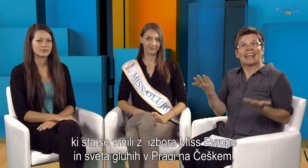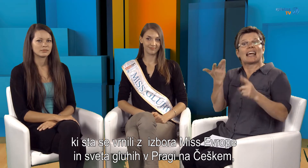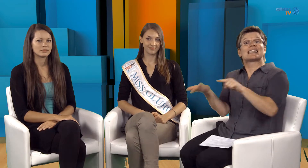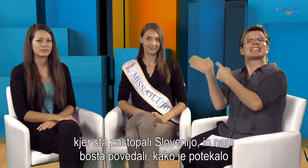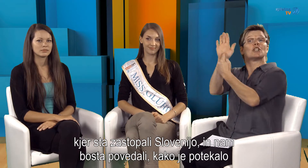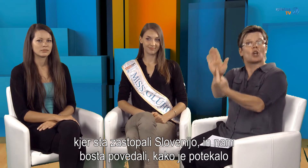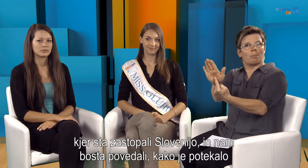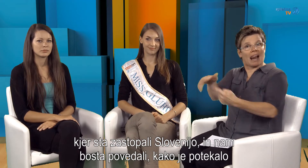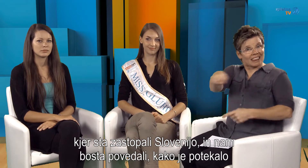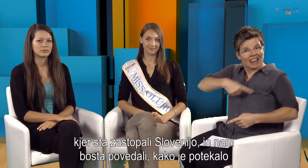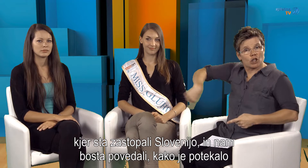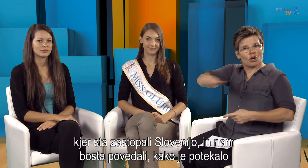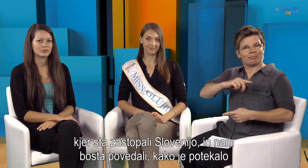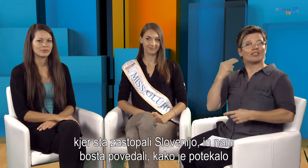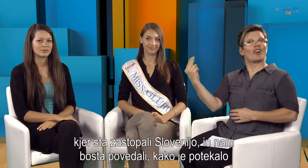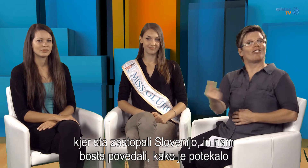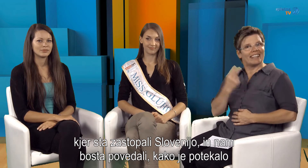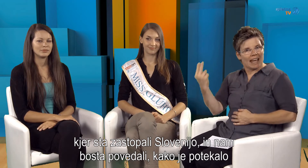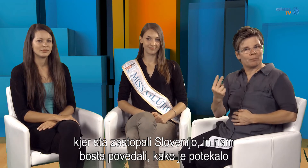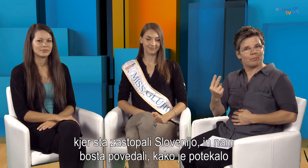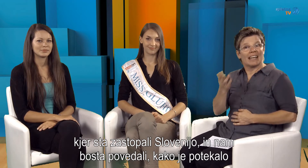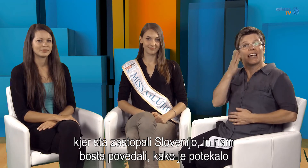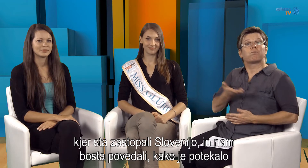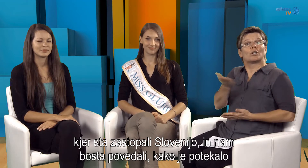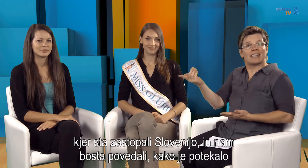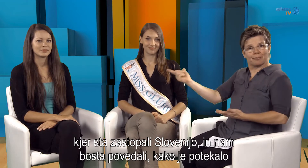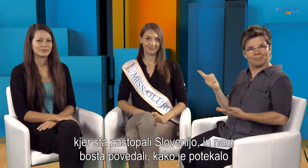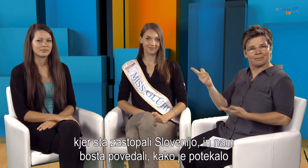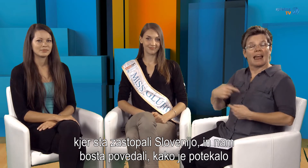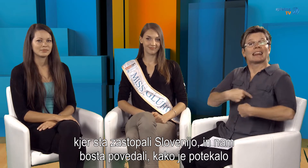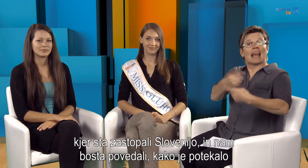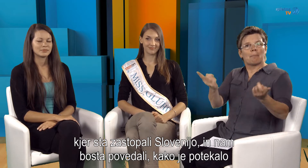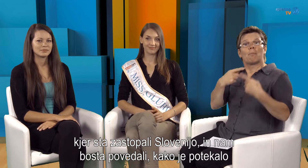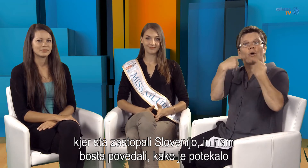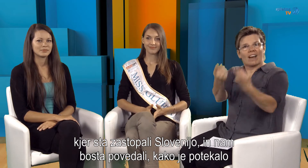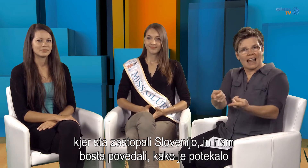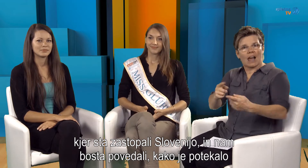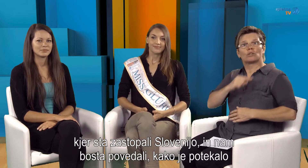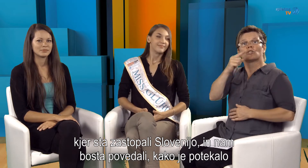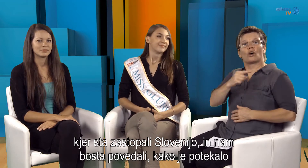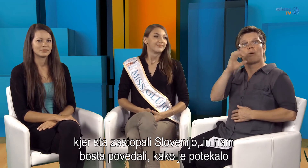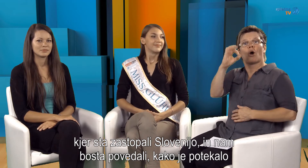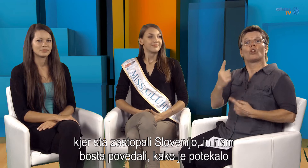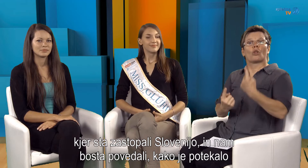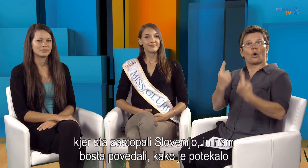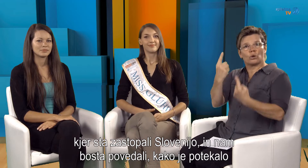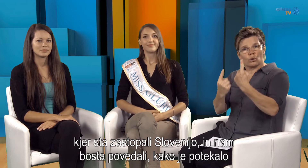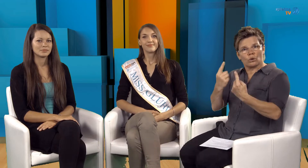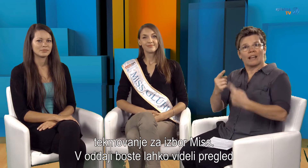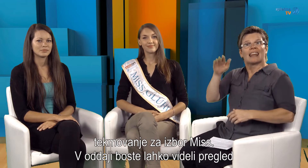Hirte, de tapá, dászom. Lovedia. Hét posztám. Bám, pavedele. Gölpa, dogodkú.